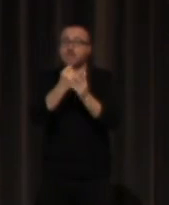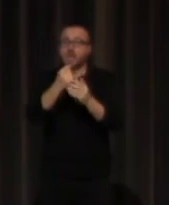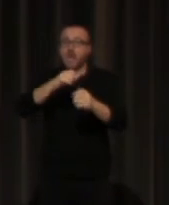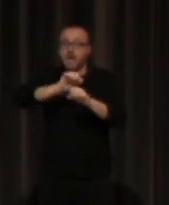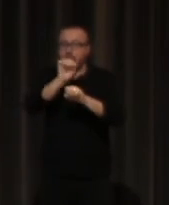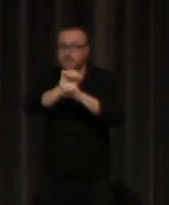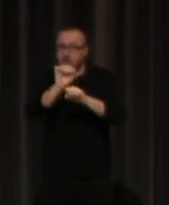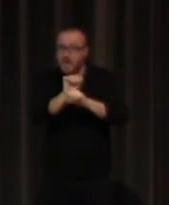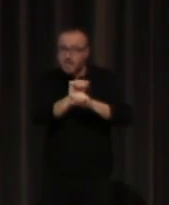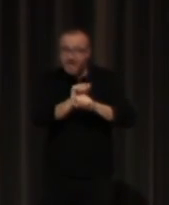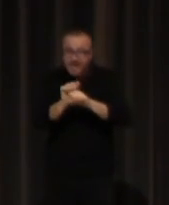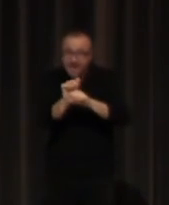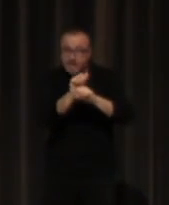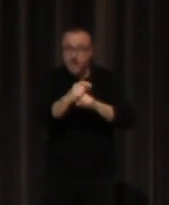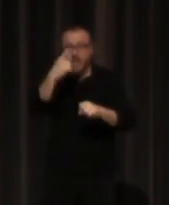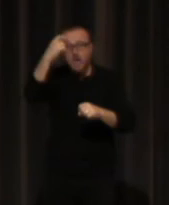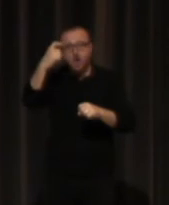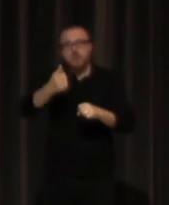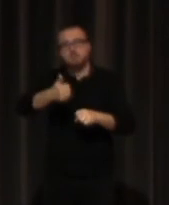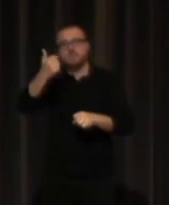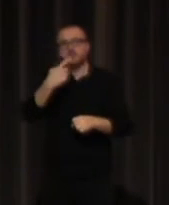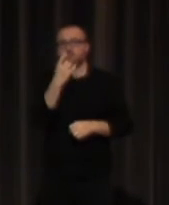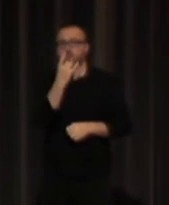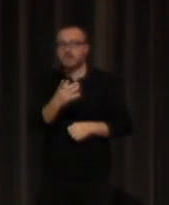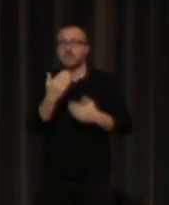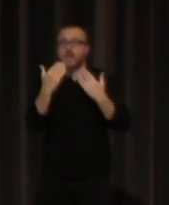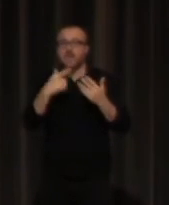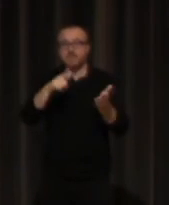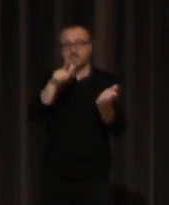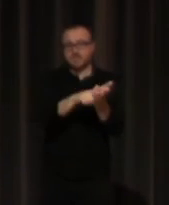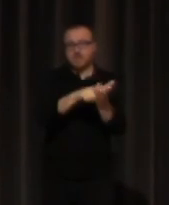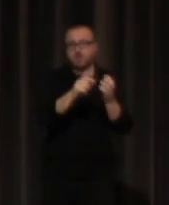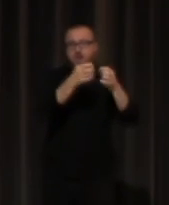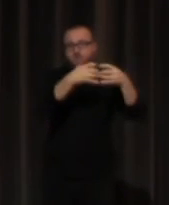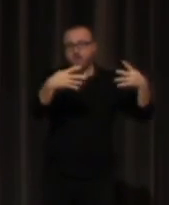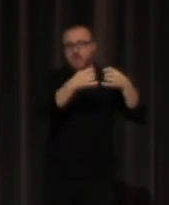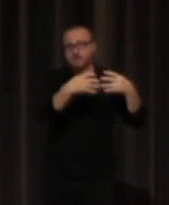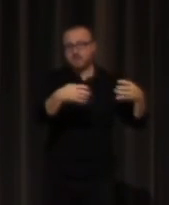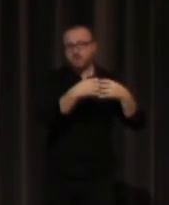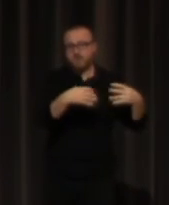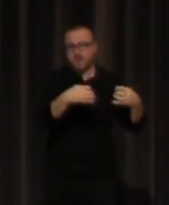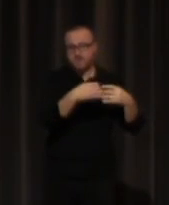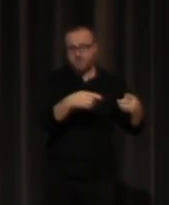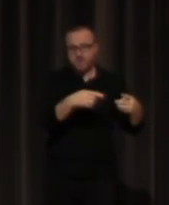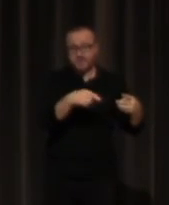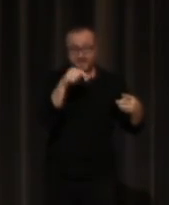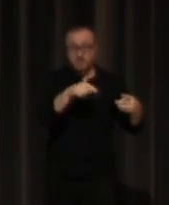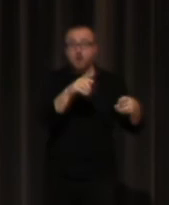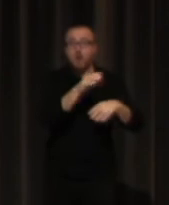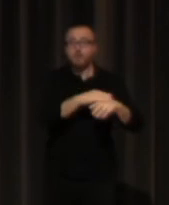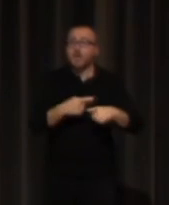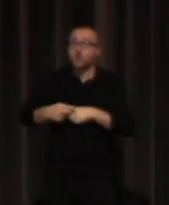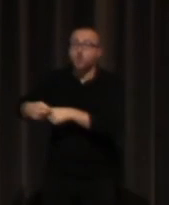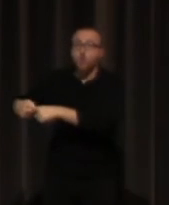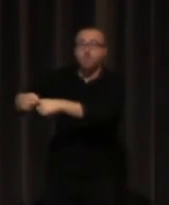en una vivència, diguem-ne, uniformada, que la podem compartir perquè sigui igual per tots els parlants. És